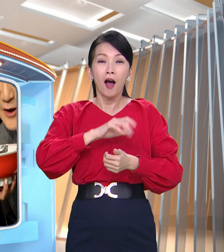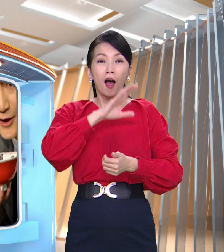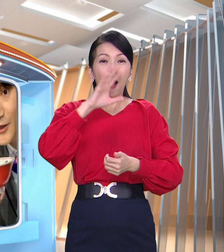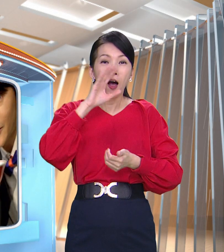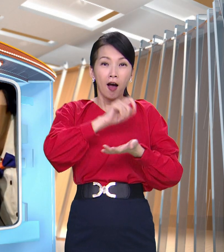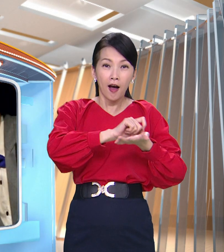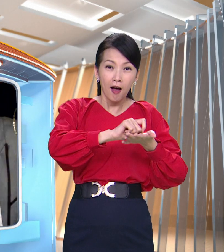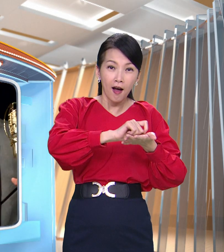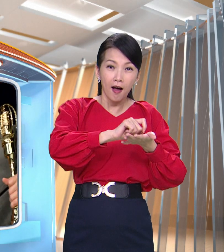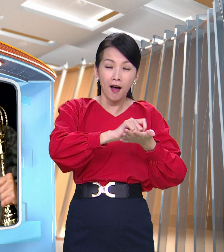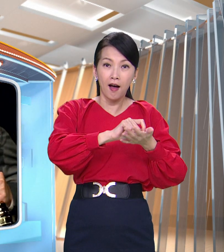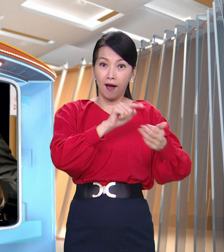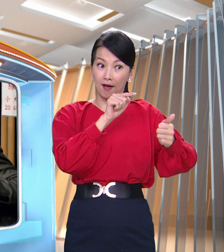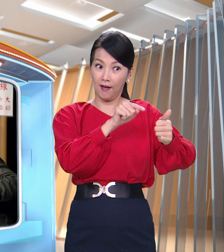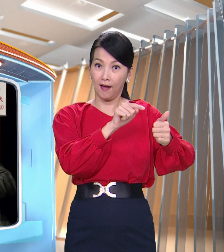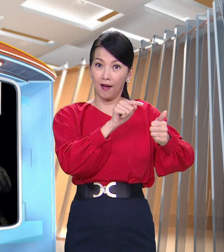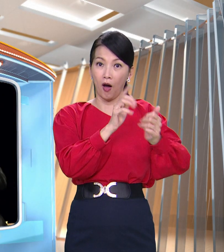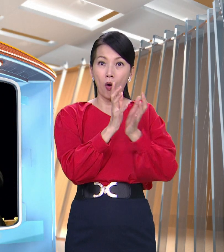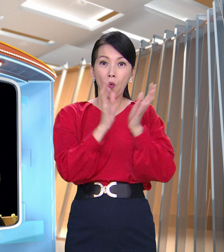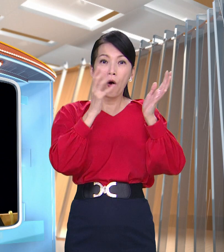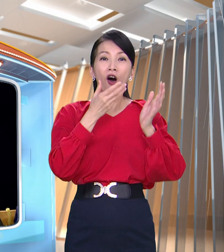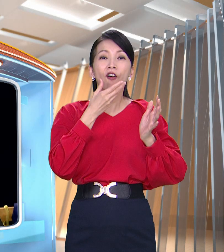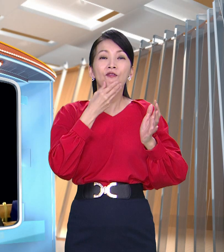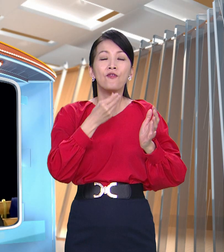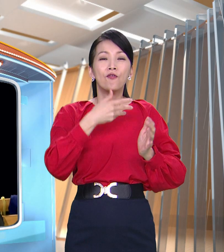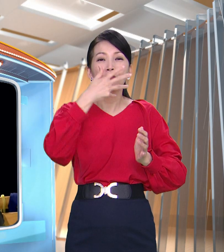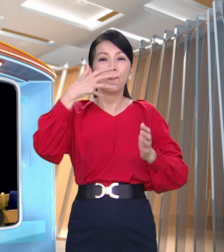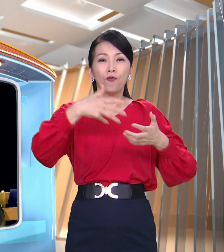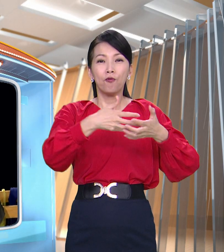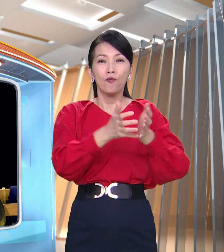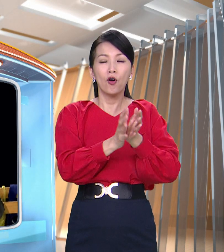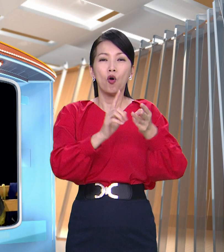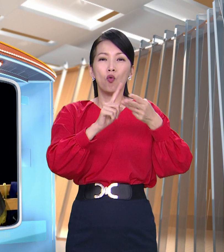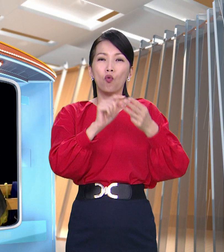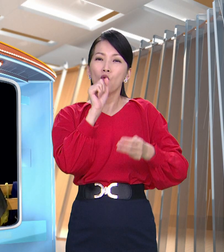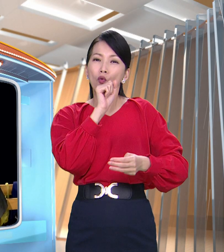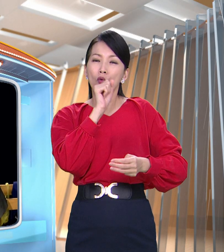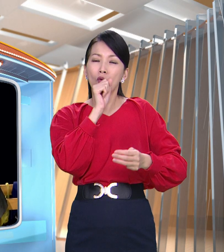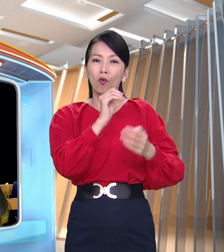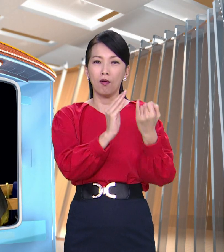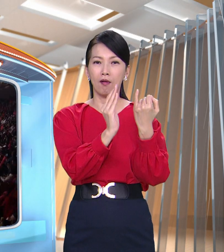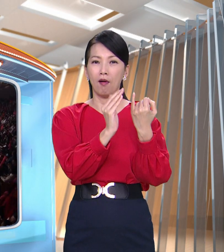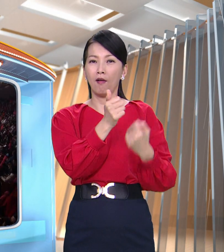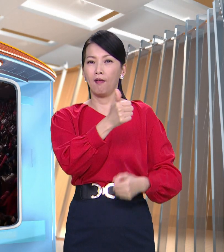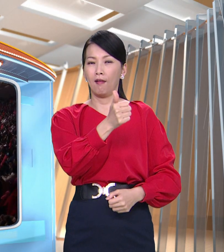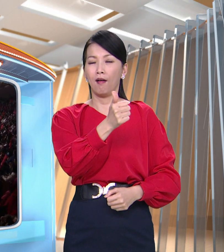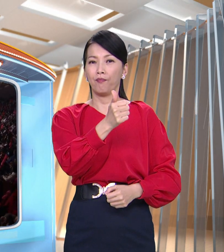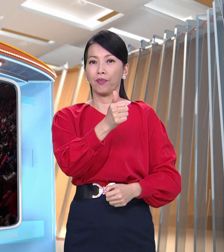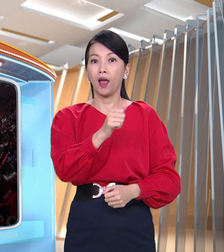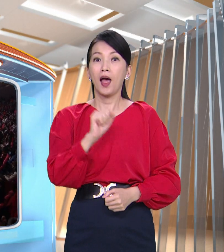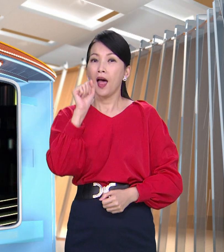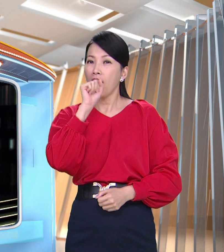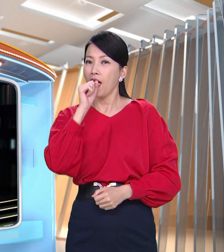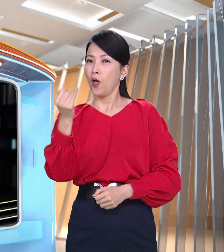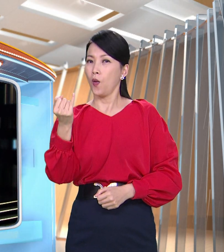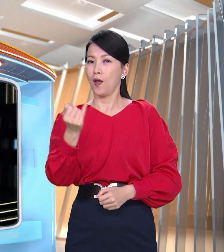乐团主唱姚晓明以及演唱人林怡欢喜受奖。